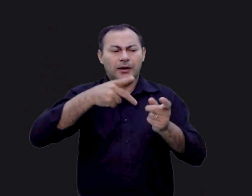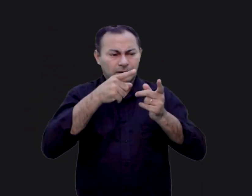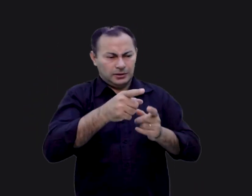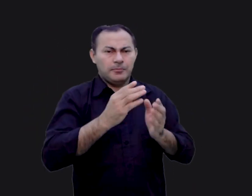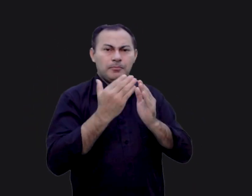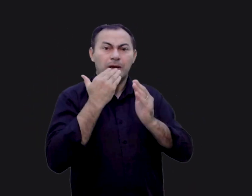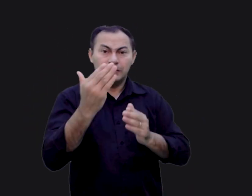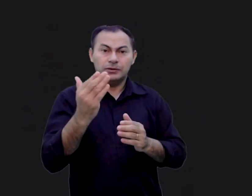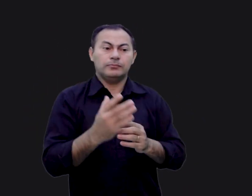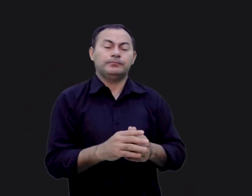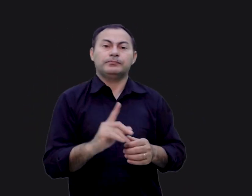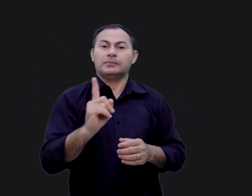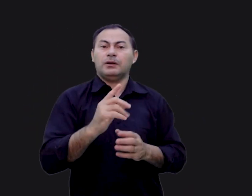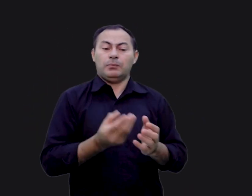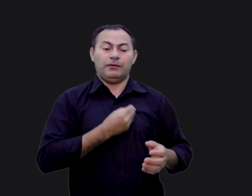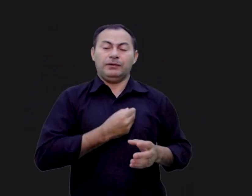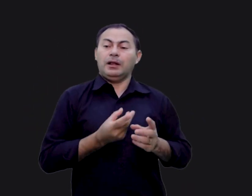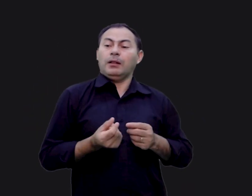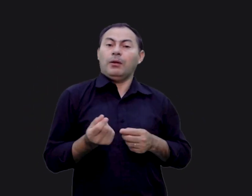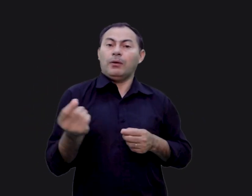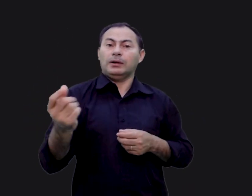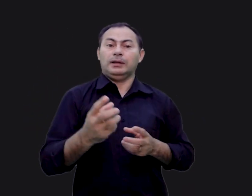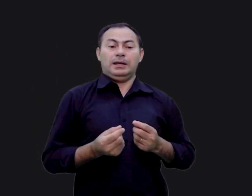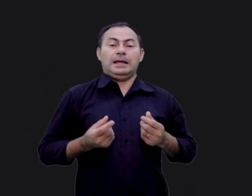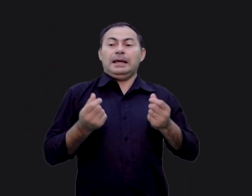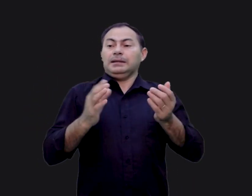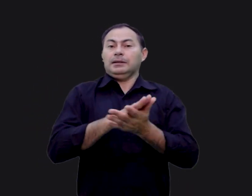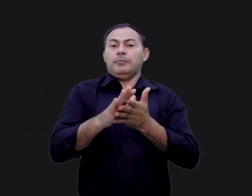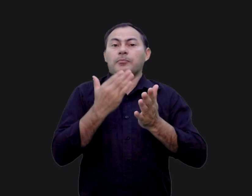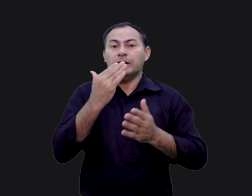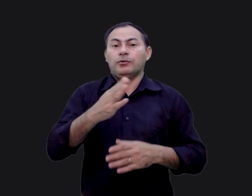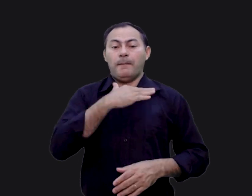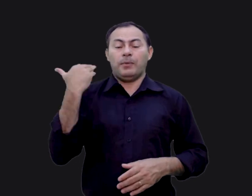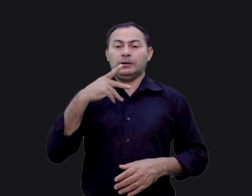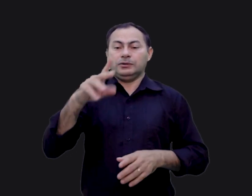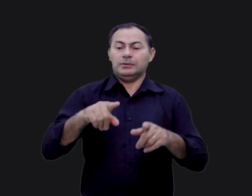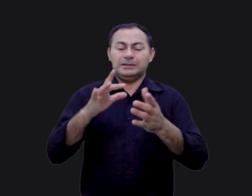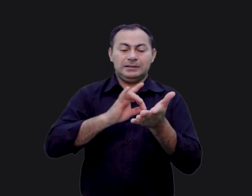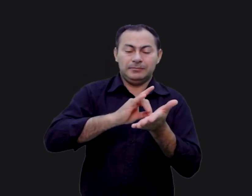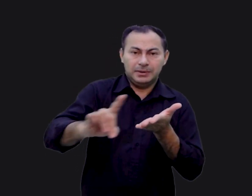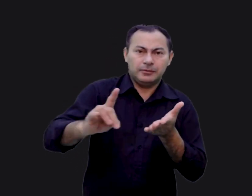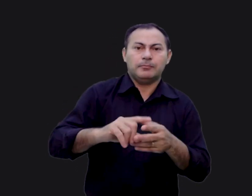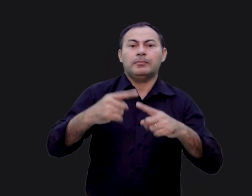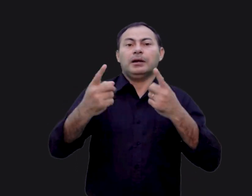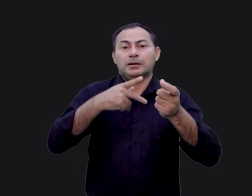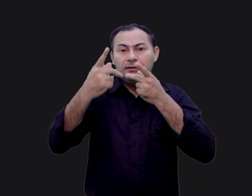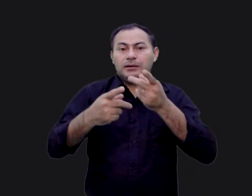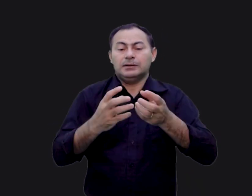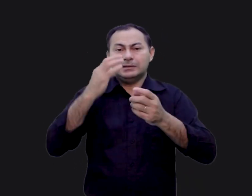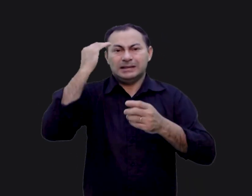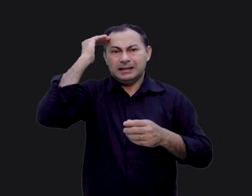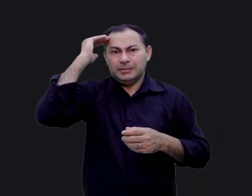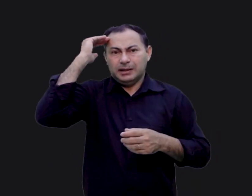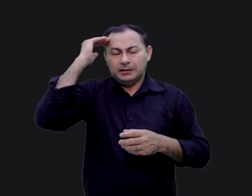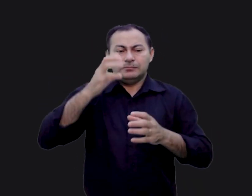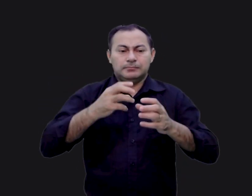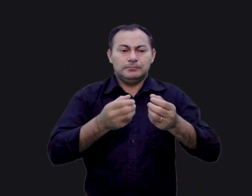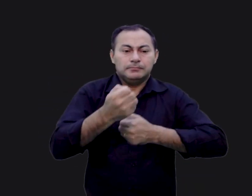disse, já que você pediu isso e não uma vida longa, nem riqueza, nem pediu a morte dos seus inimigos, mas discernimento para